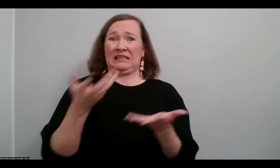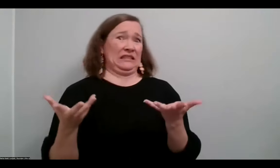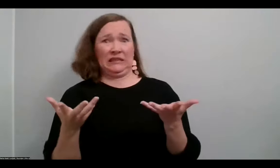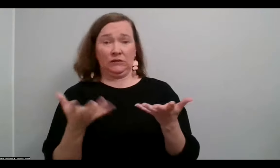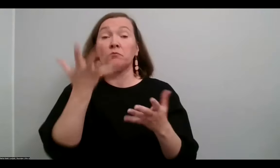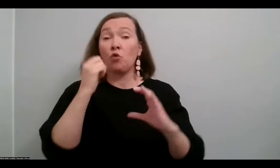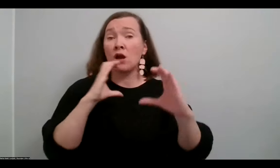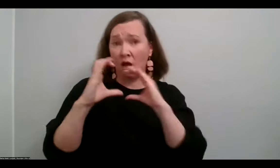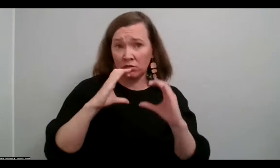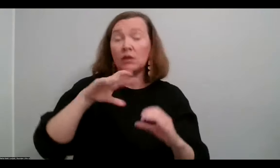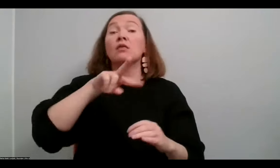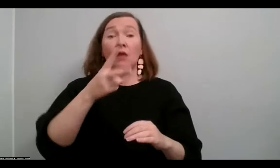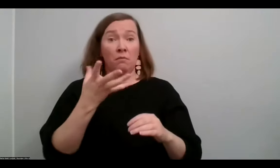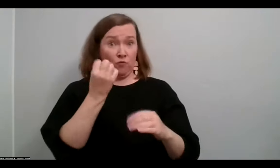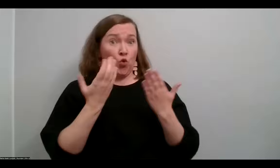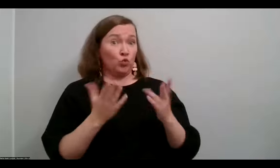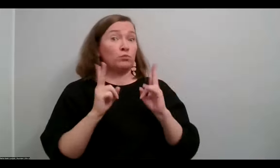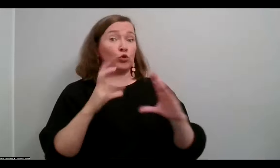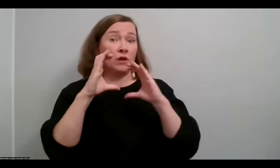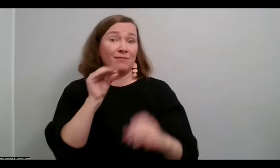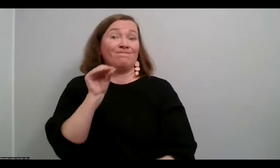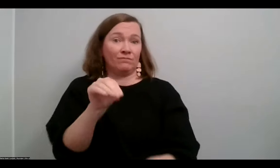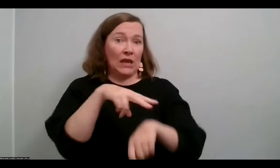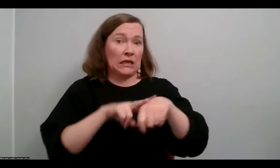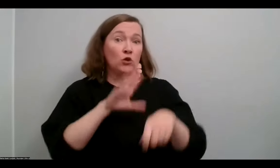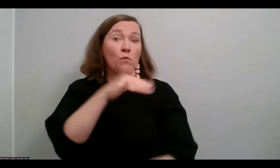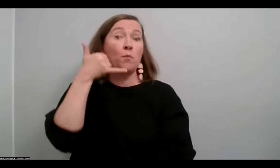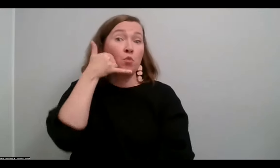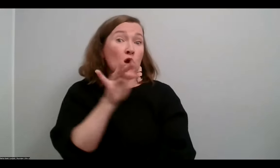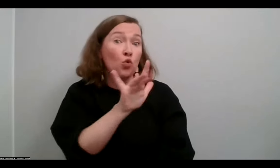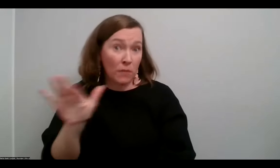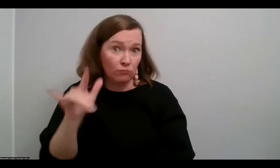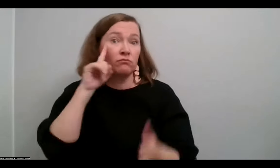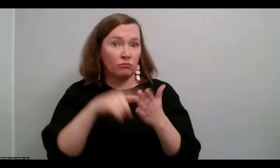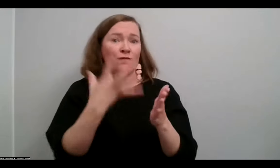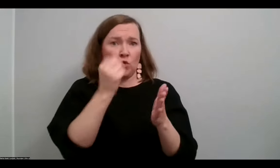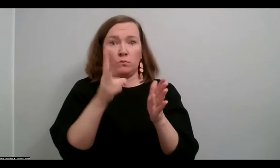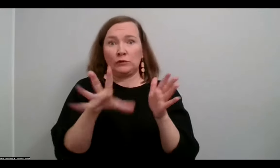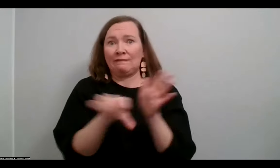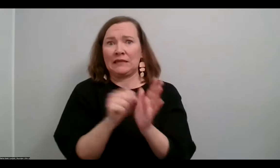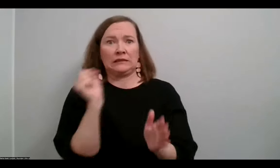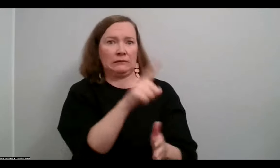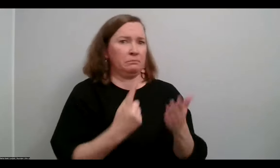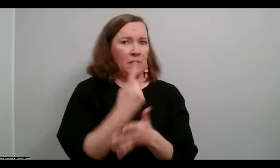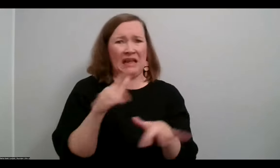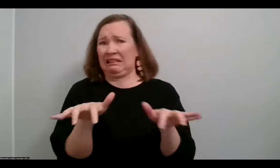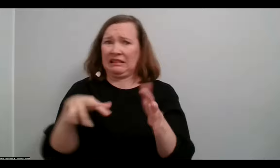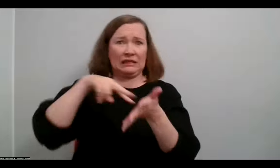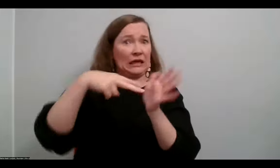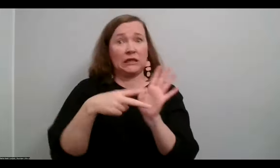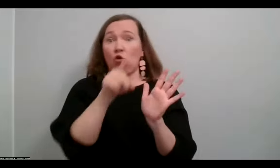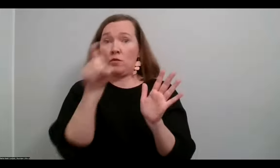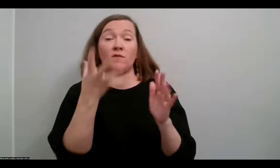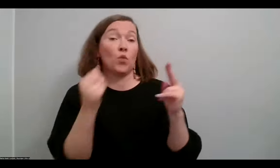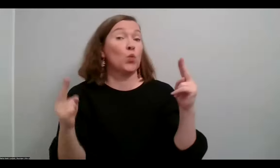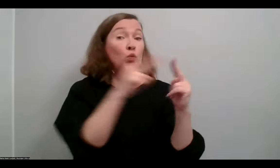istuu täällä samassa huoneessa kanssani. Eli chattiin voitte kirjoittaa myös, ja chatista löytyy myös Heidin puhelinnumeron, eli